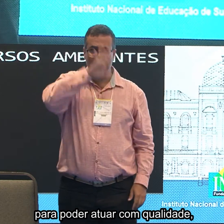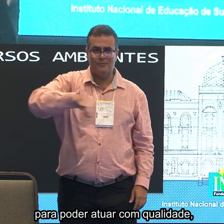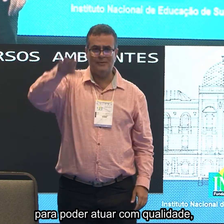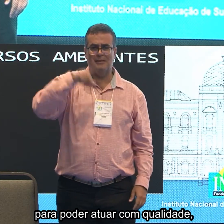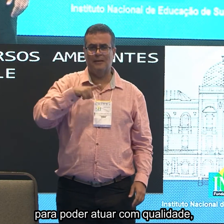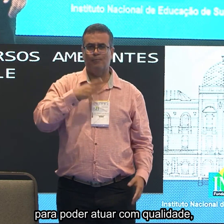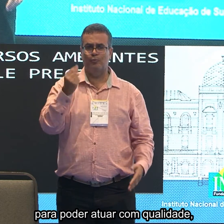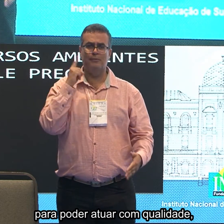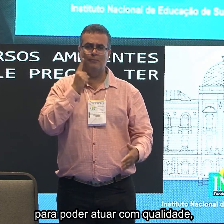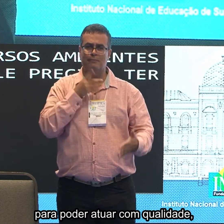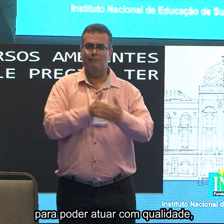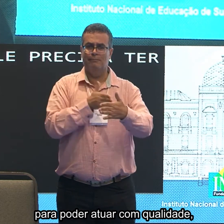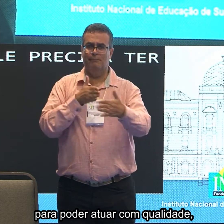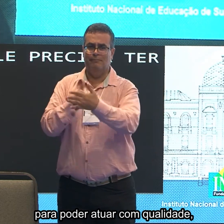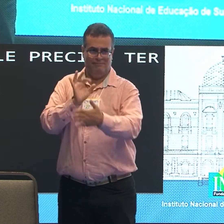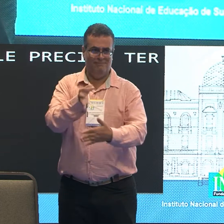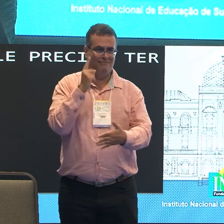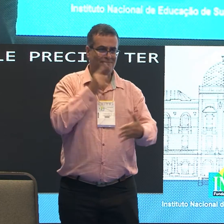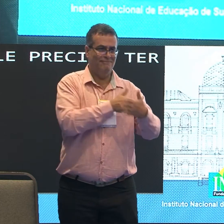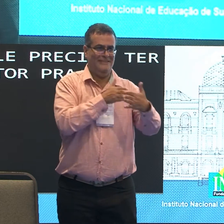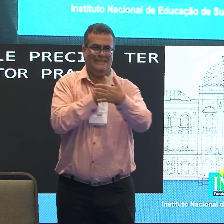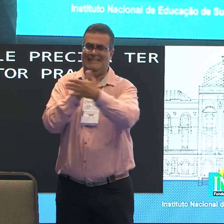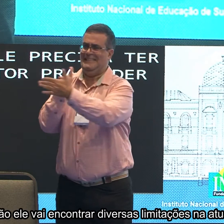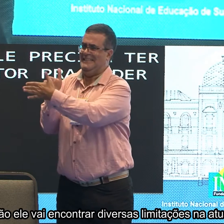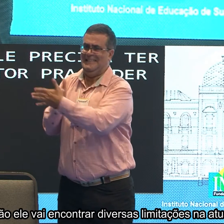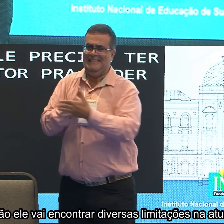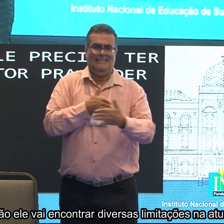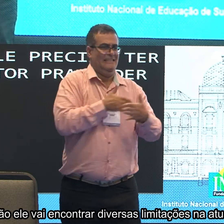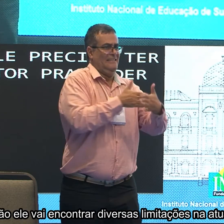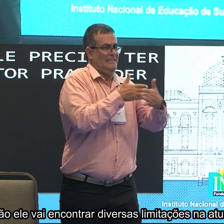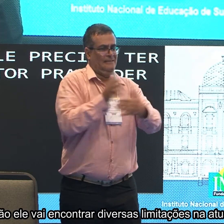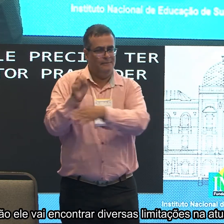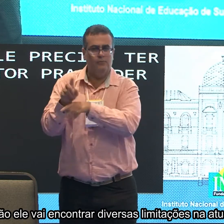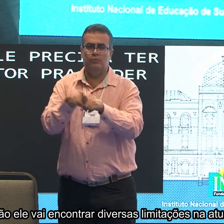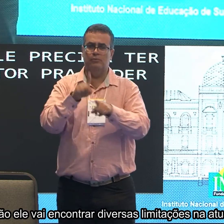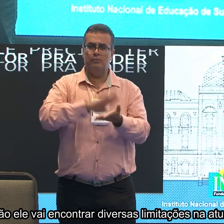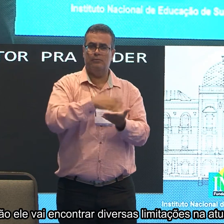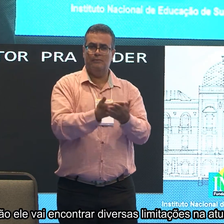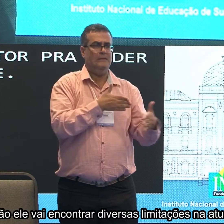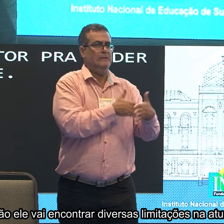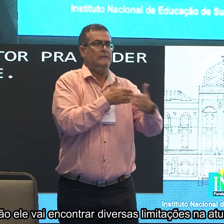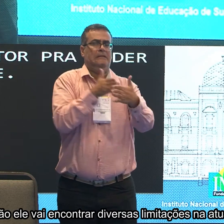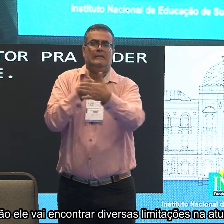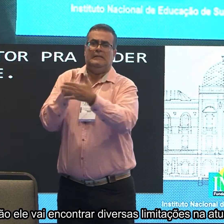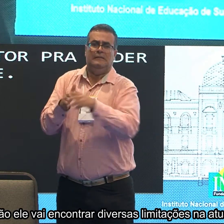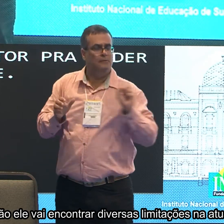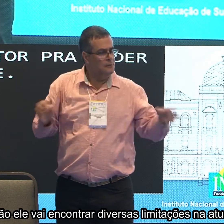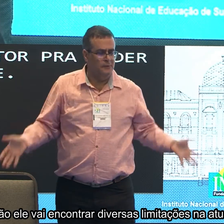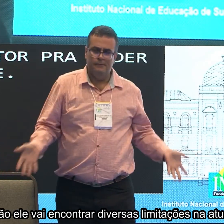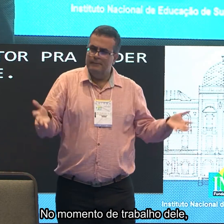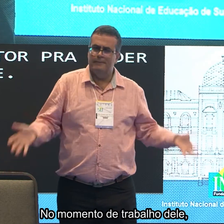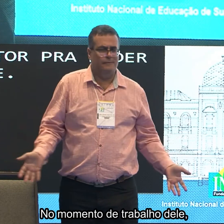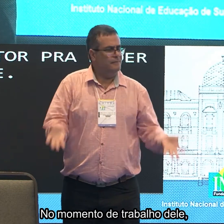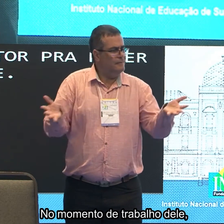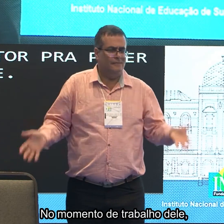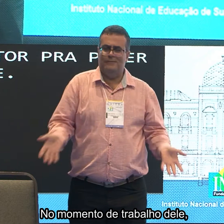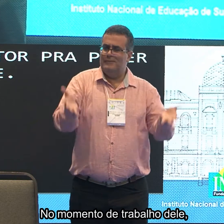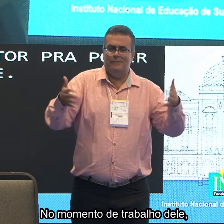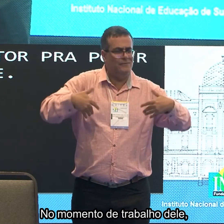poder atuar com qualidade. Porque senão ele vai encontrar diversas limitações na atuação no momento de trabalho